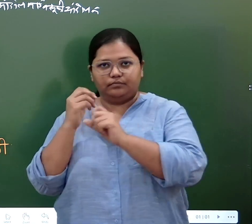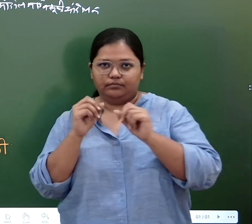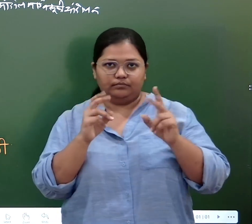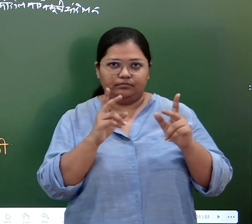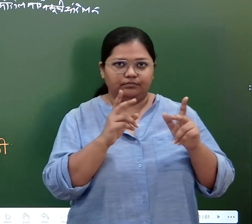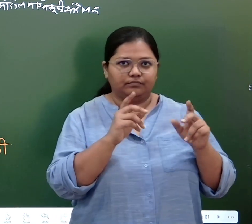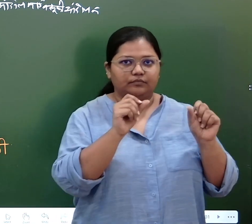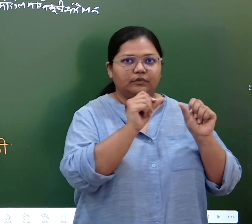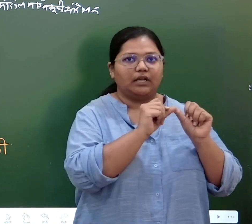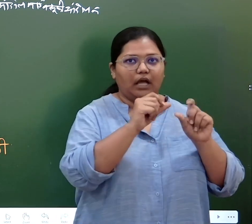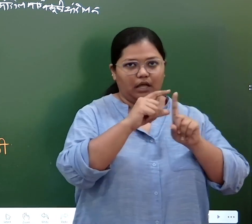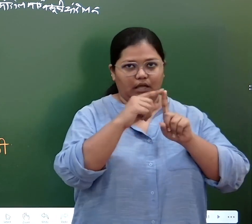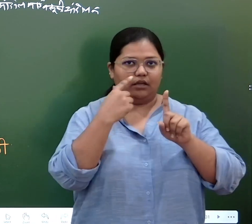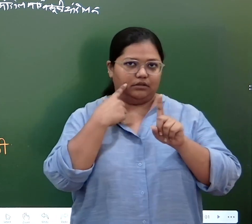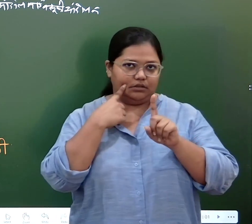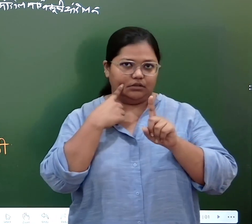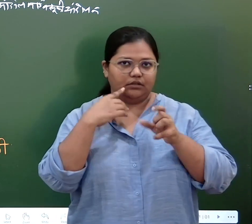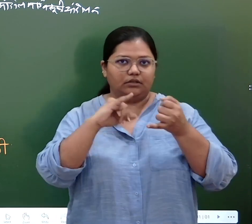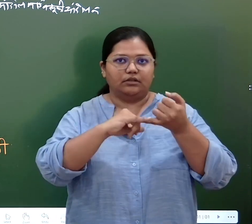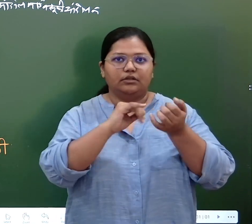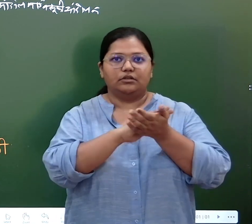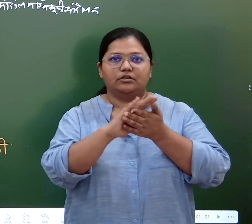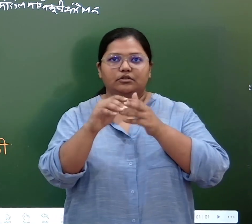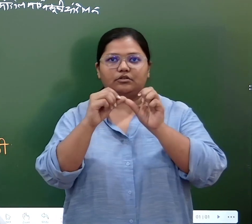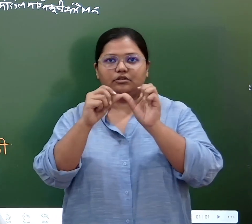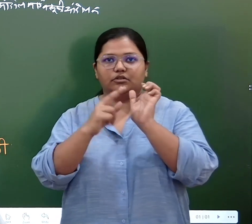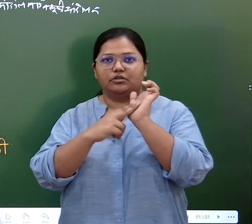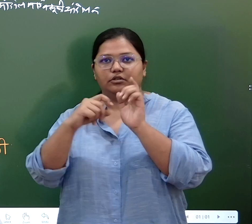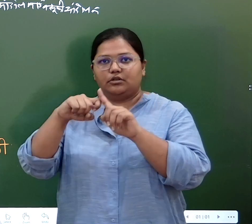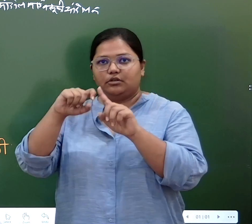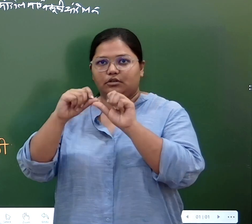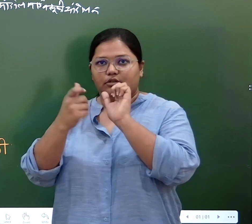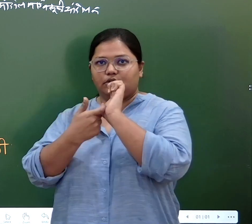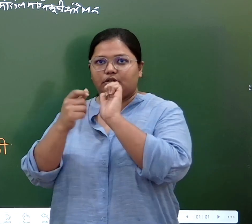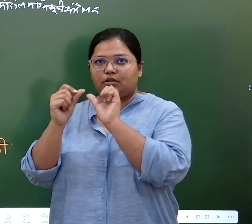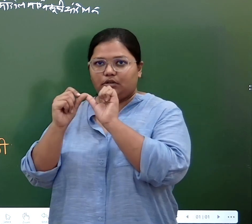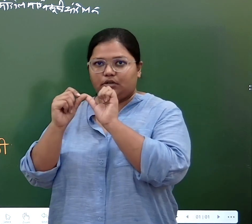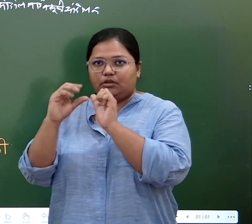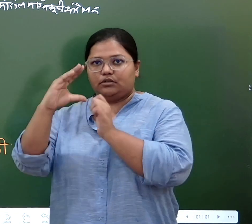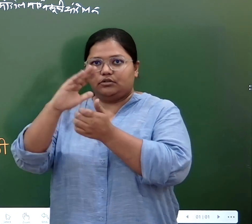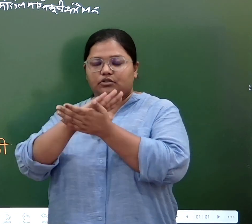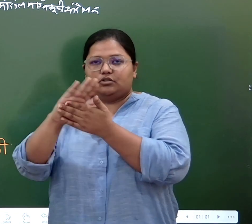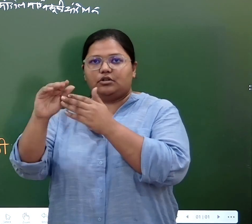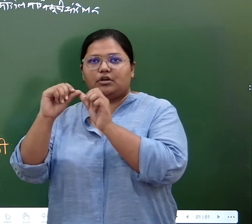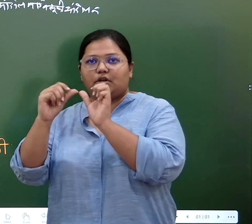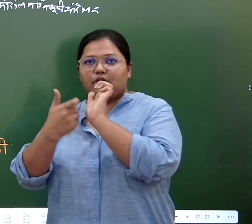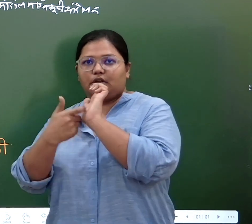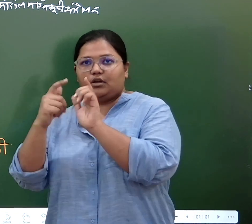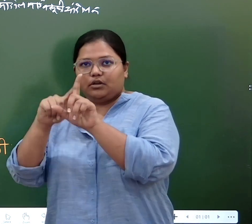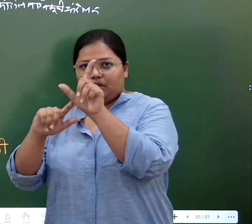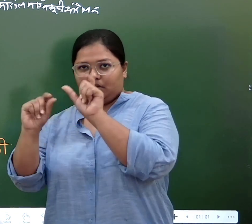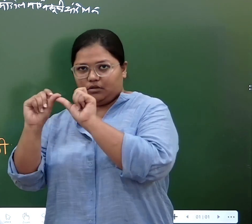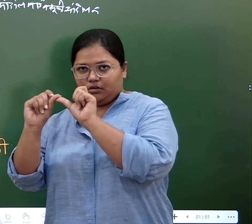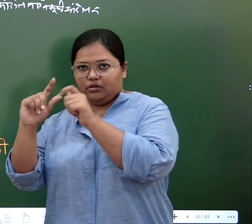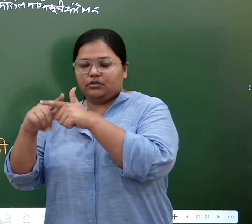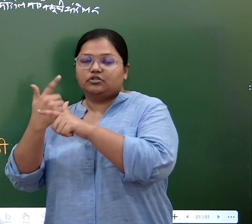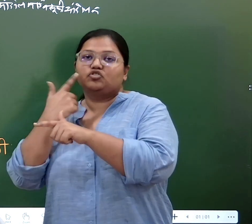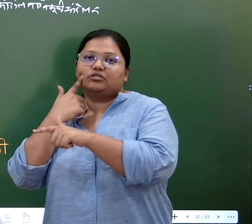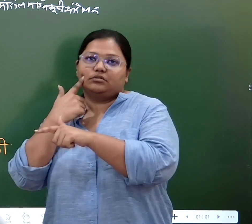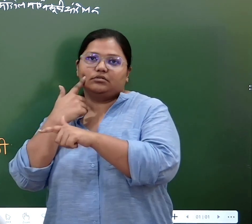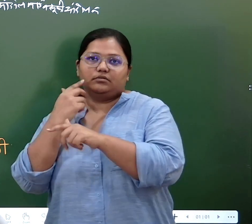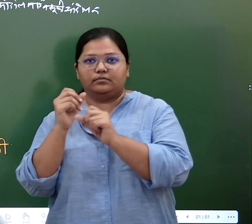जो भक्ति आंदोलन चालू किया गया था। अब ये थे कौन और ये मतलब हुआ